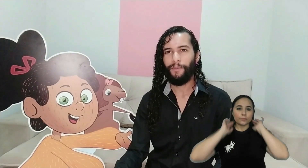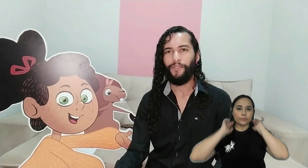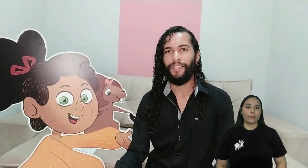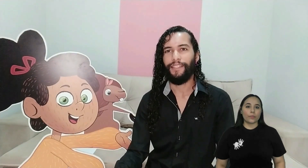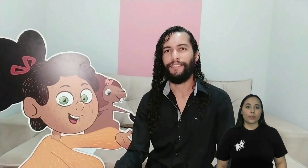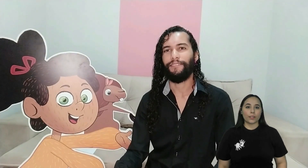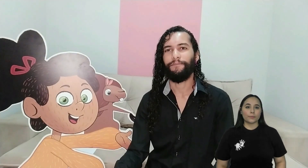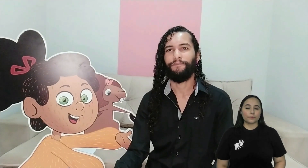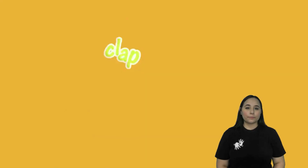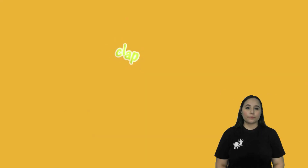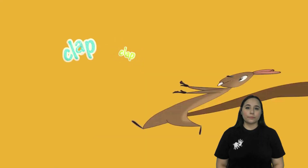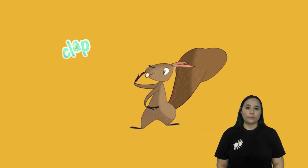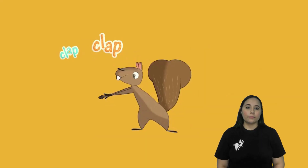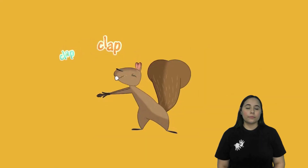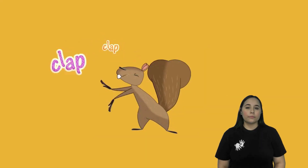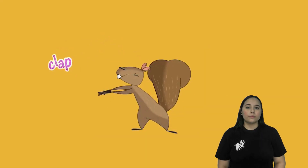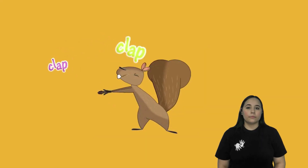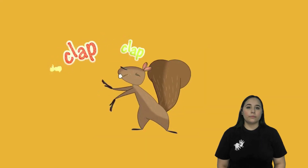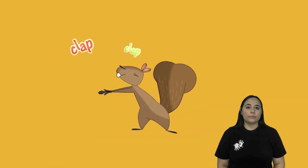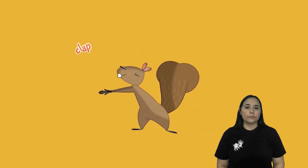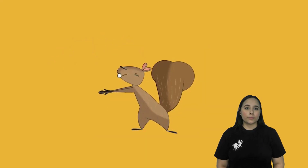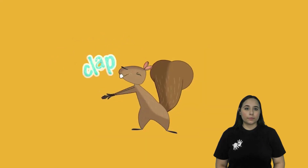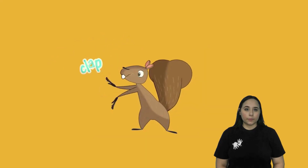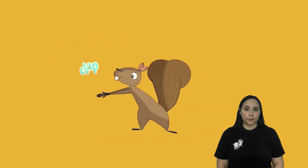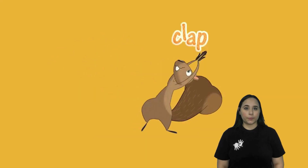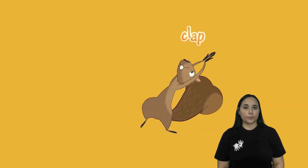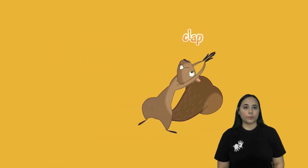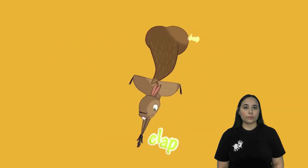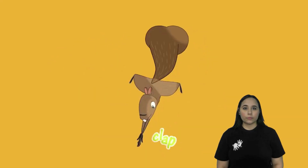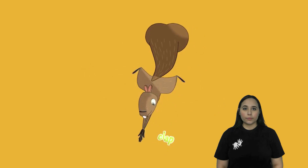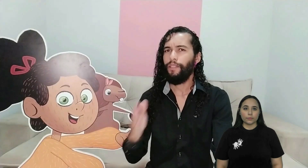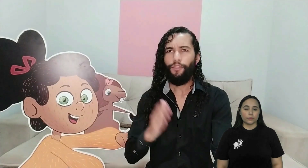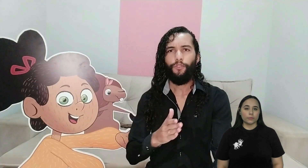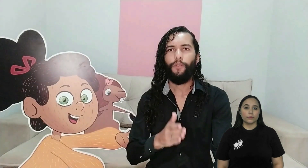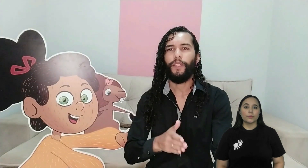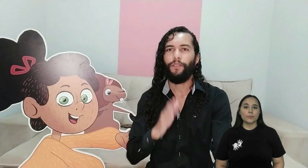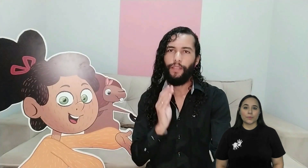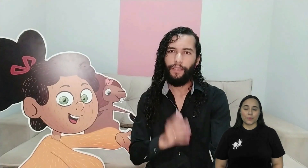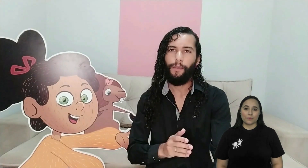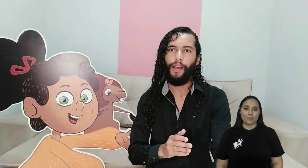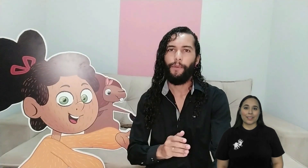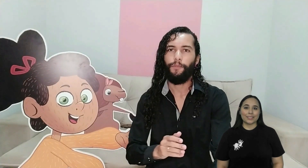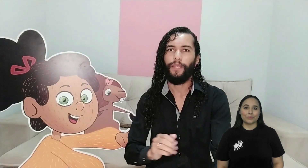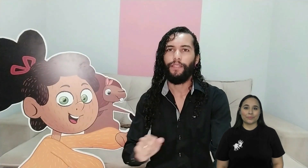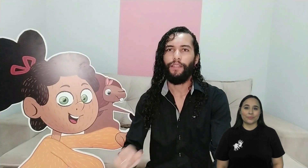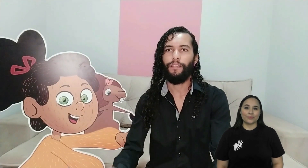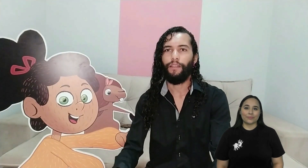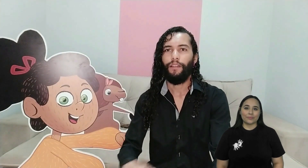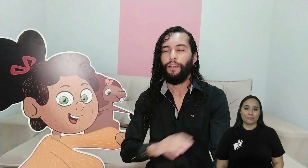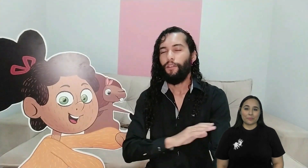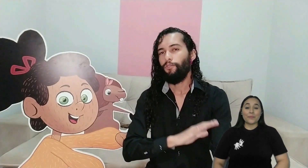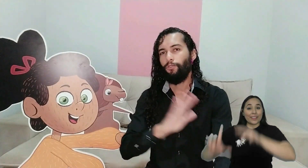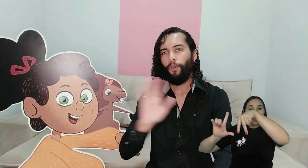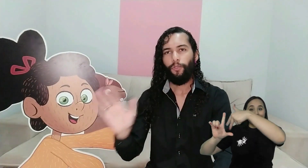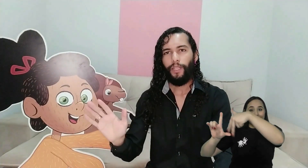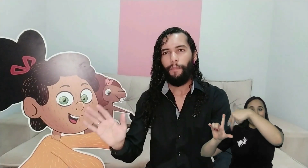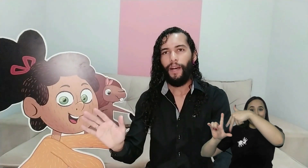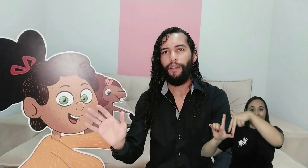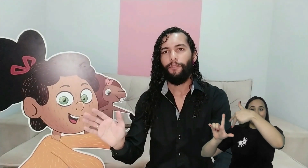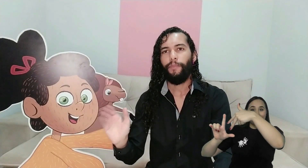Minhas Mãozinhas. Criando o desenho, a gente teve desde o começo, desde a etapa de pesquisa, todo o